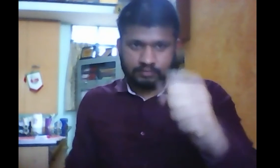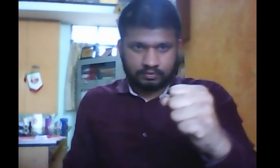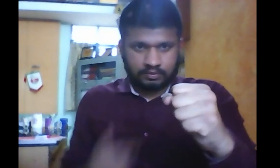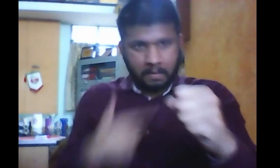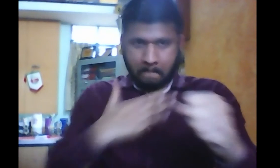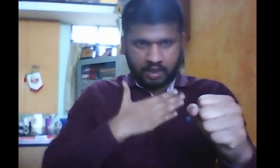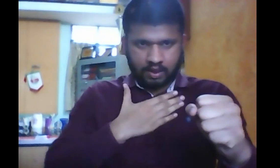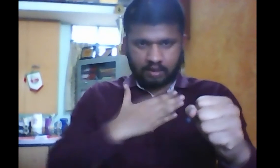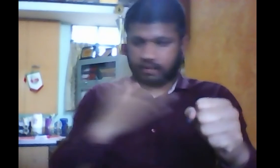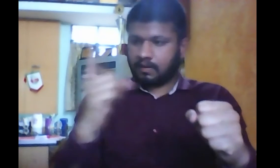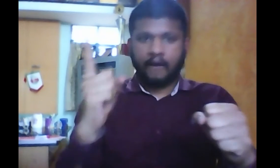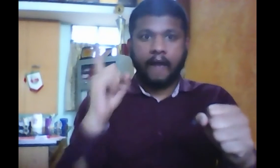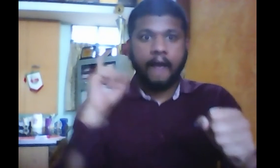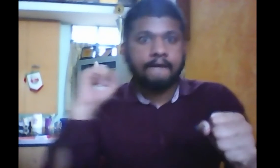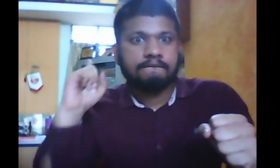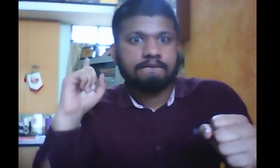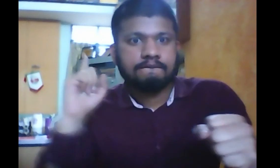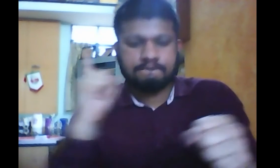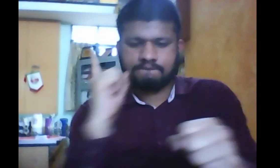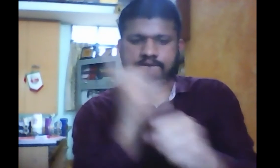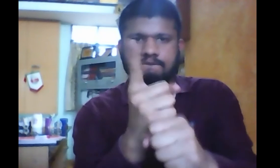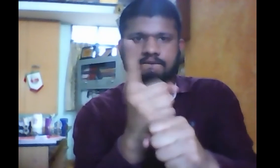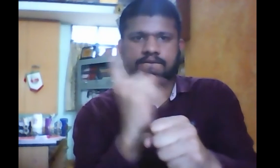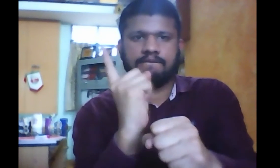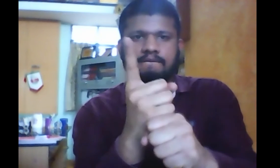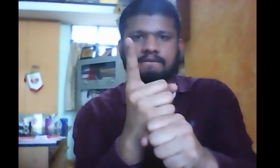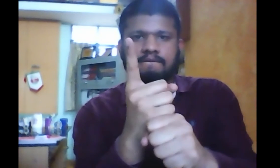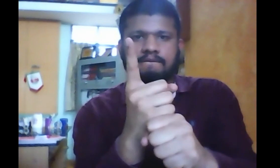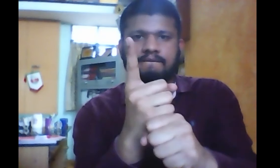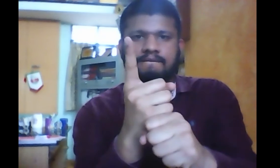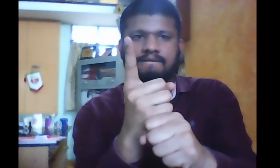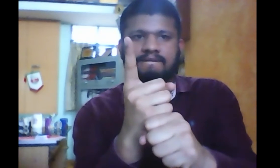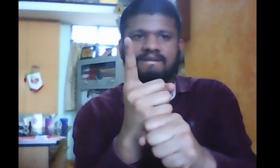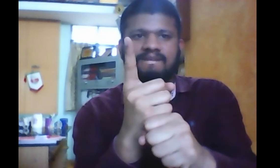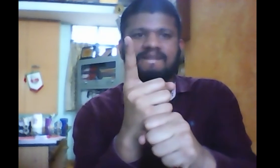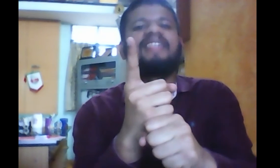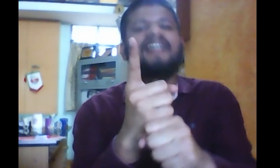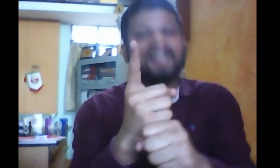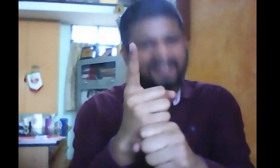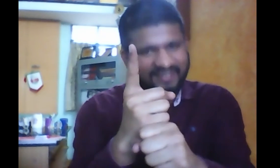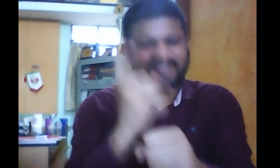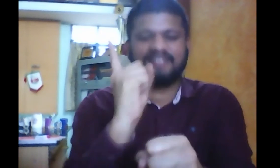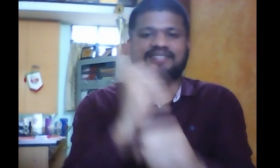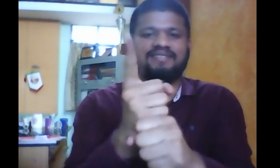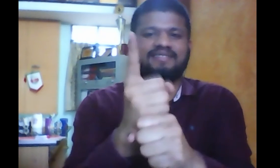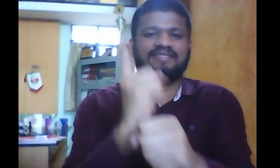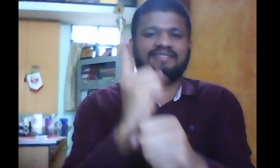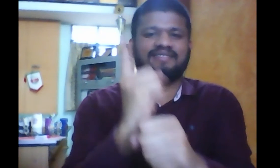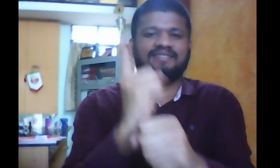This is hand and this is stick. Like बचपन में जब मार पीटती थी हमको, stick होती थी टीचर्स के हाथ